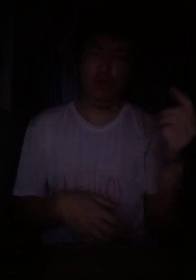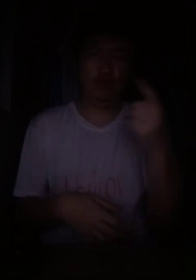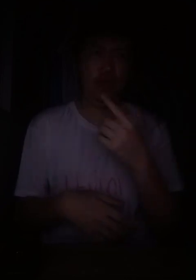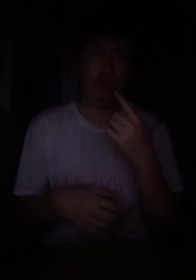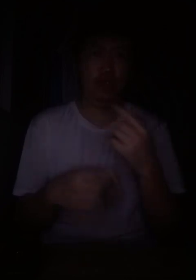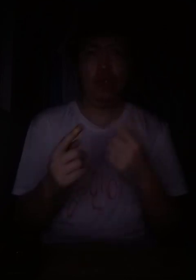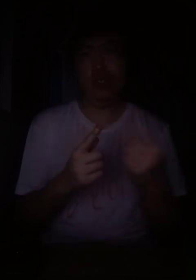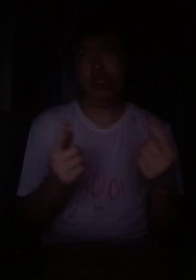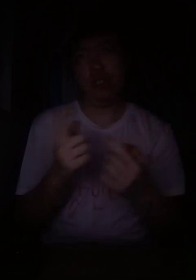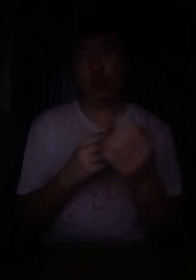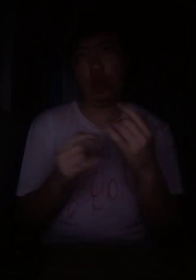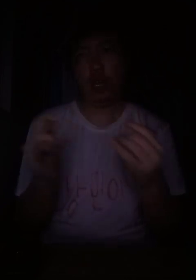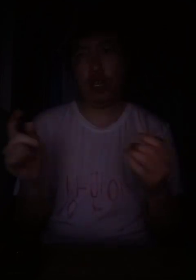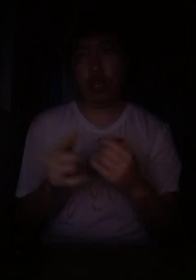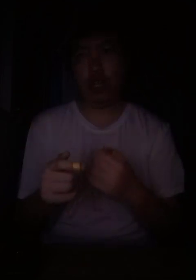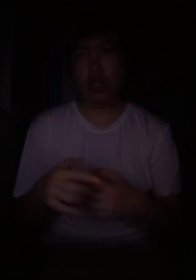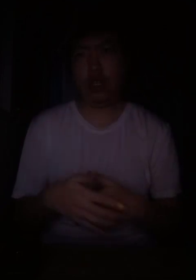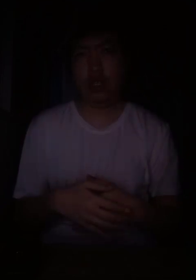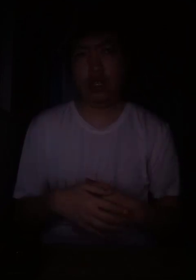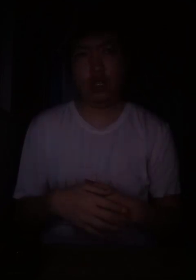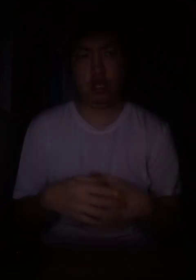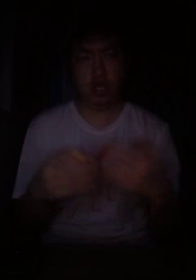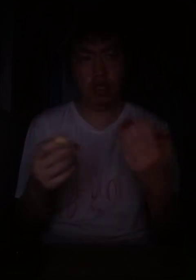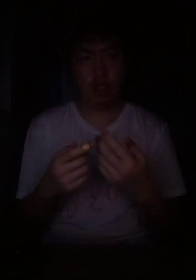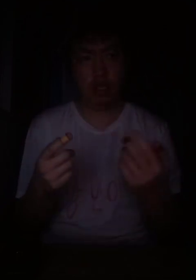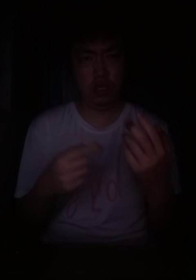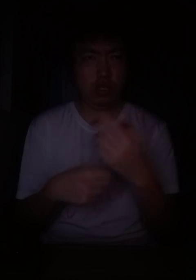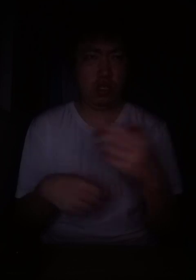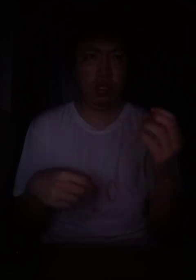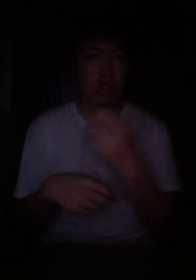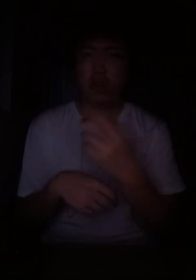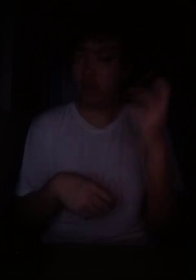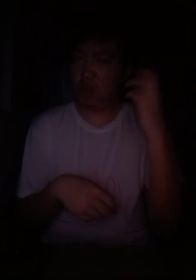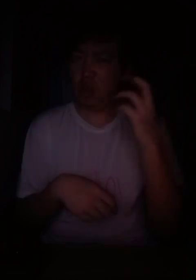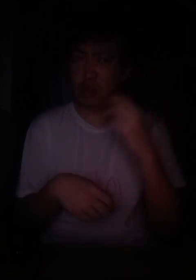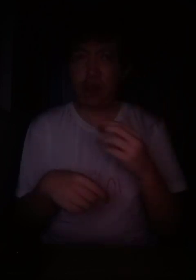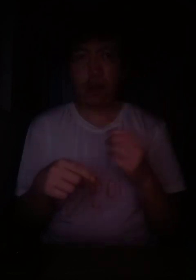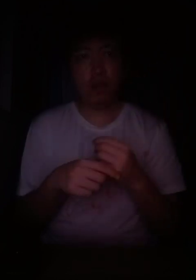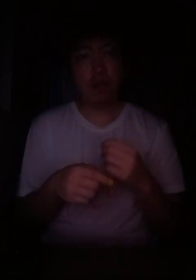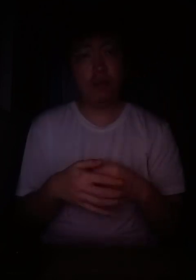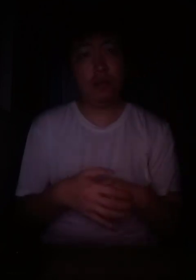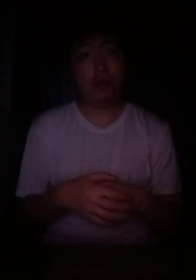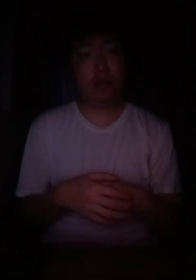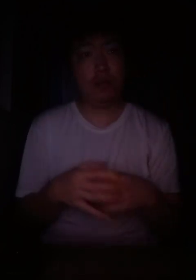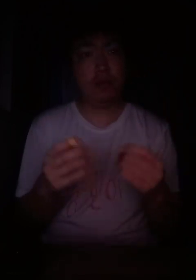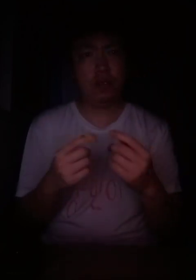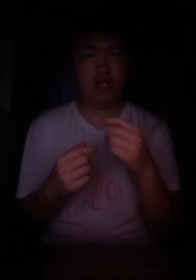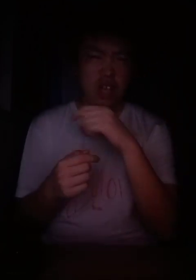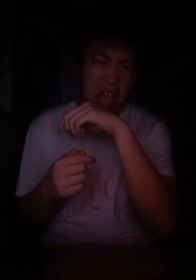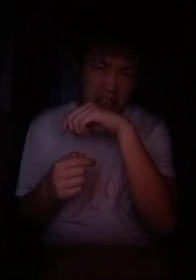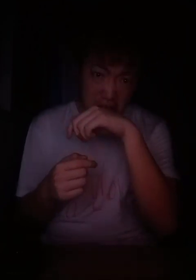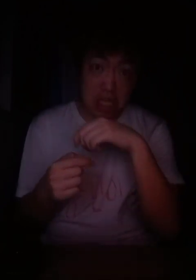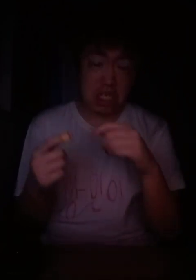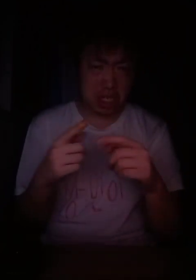하는 상황인데요. 몸을 덮고 있는 이런 털을 제거하니까 수없이 물린 이 상처들이